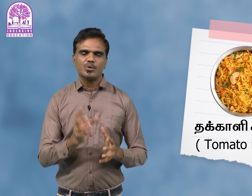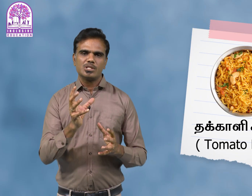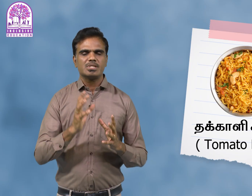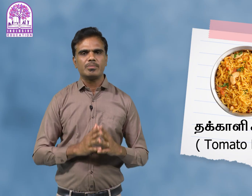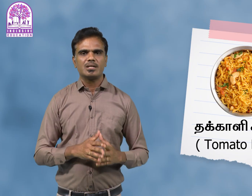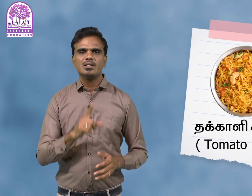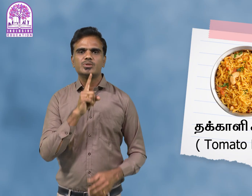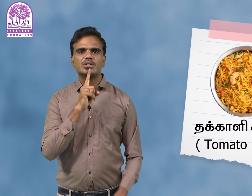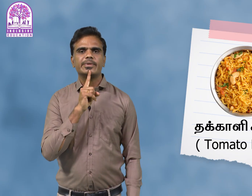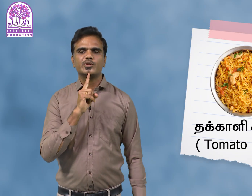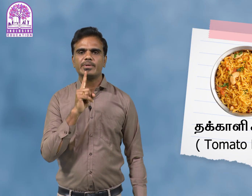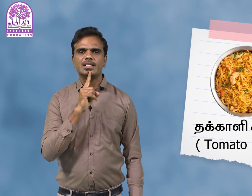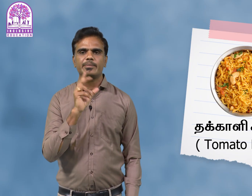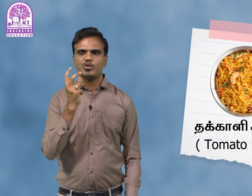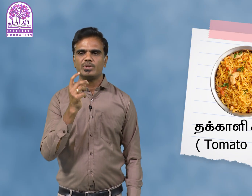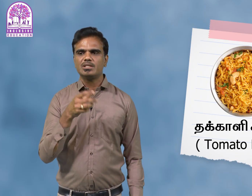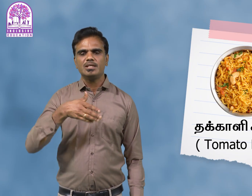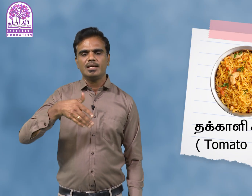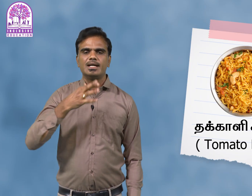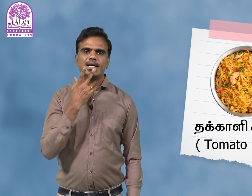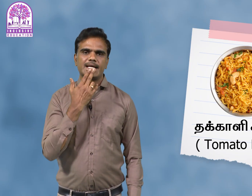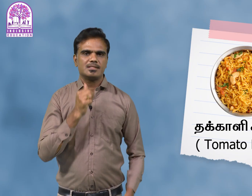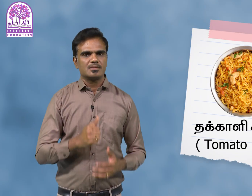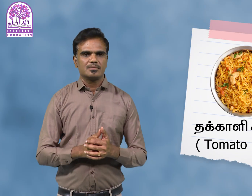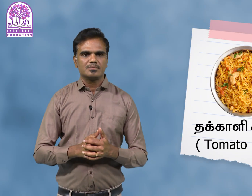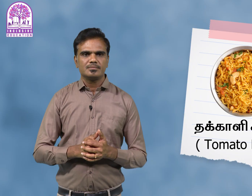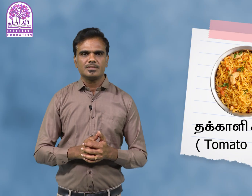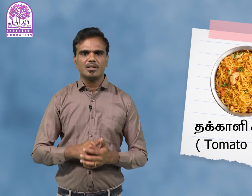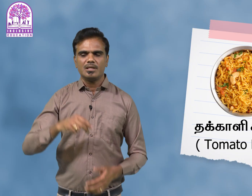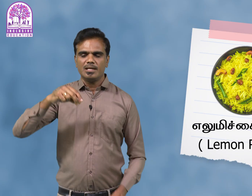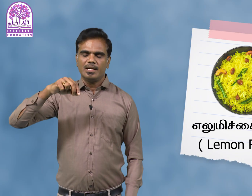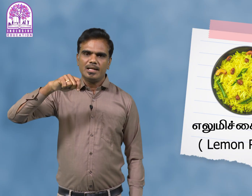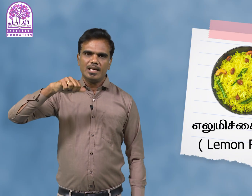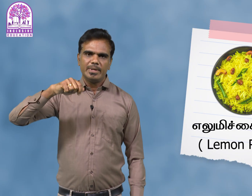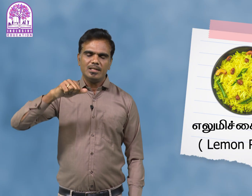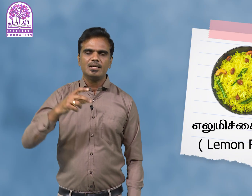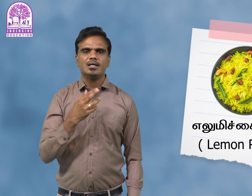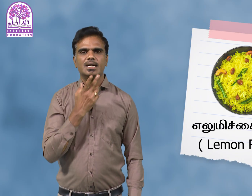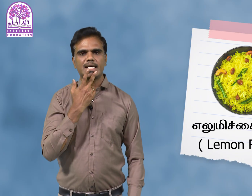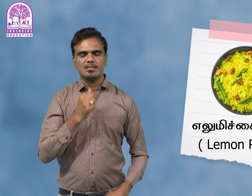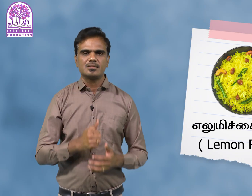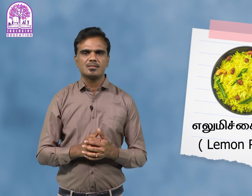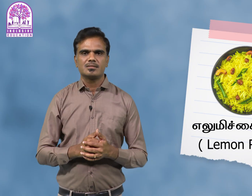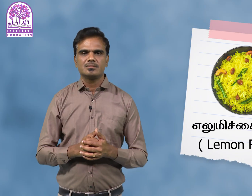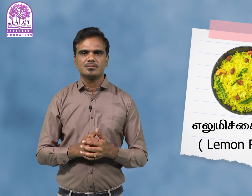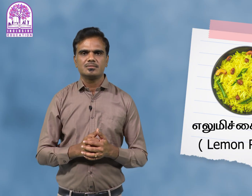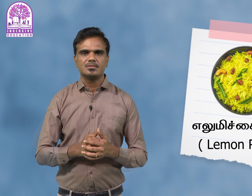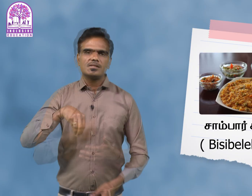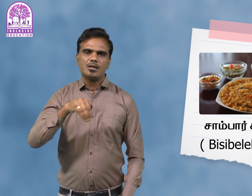கொஞ்சமாக சாப்பிட்றாங்க. ஸோ டமாட்டோ அங்கே பாருங்கள், டமாட்டோ போட்டு ரைஸ், லெமன் ரைஸ்,